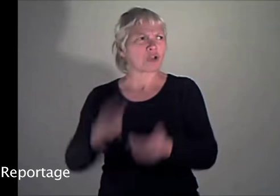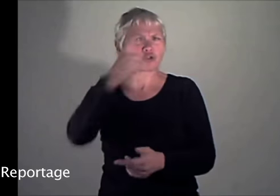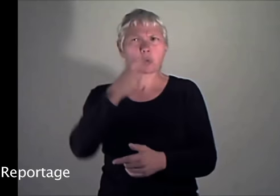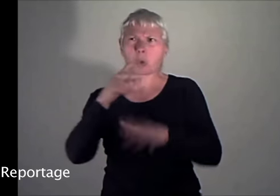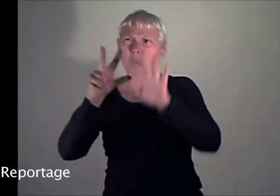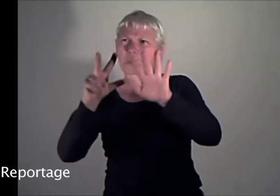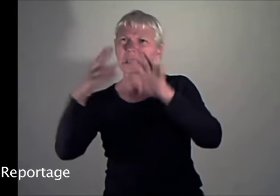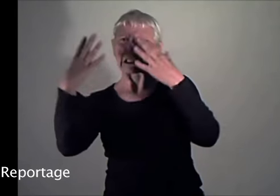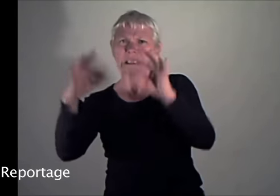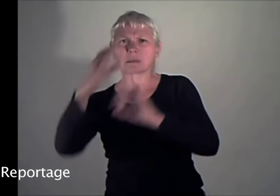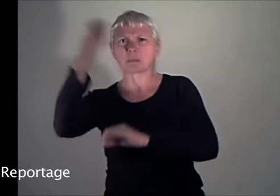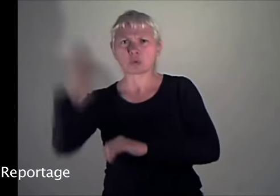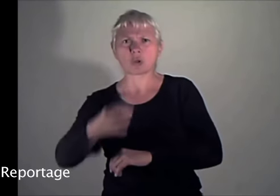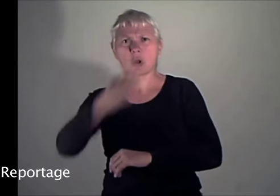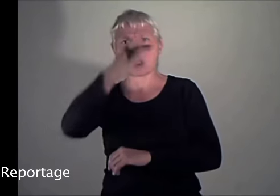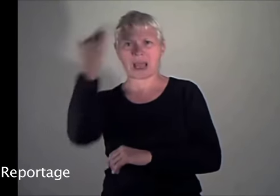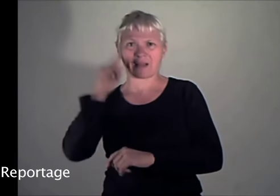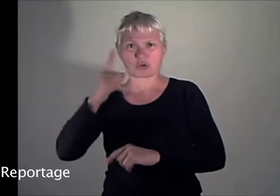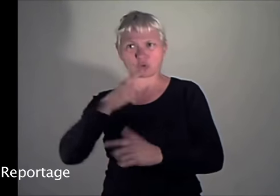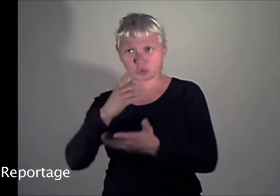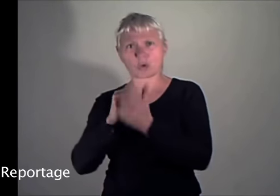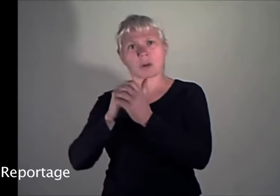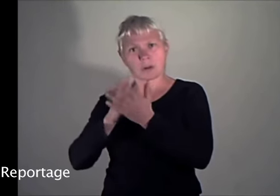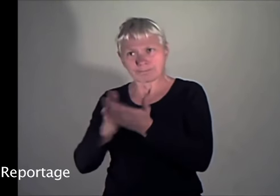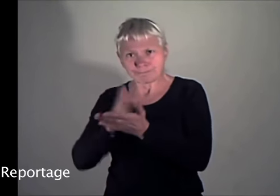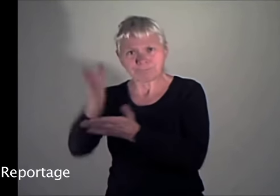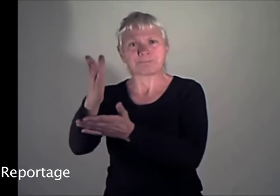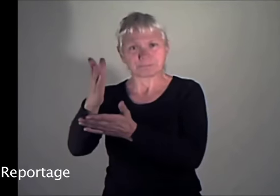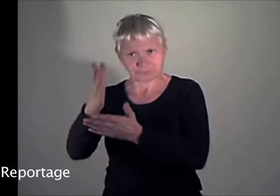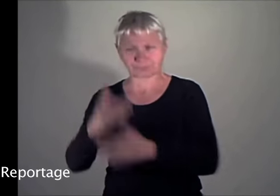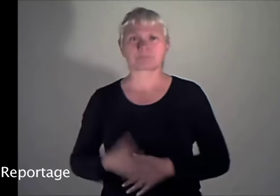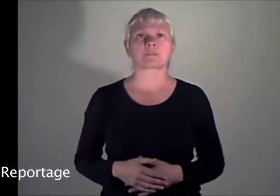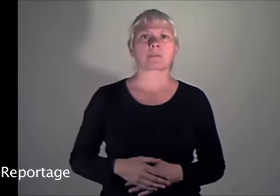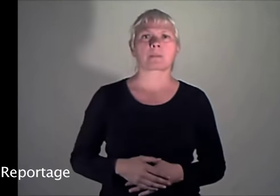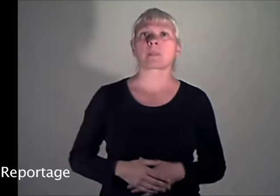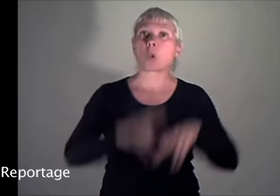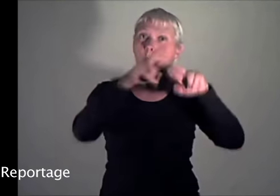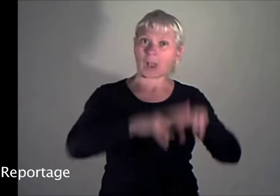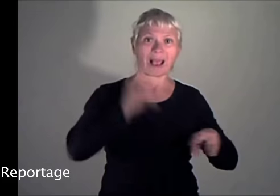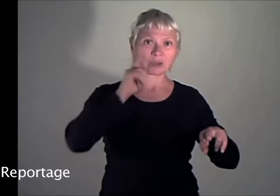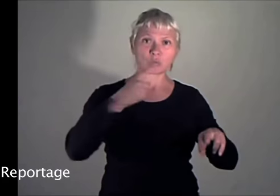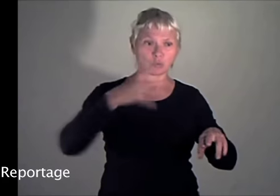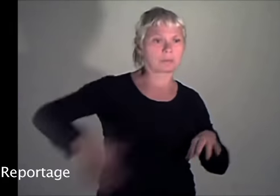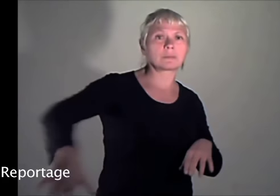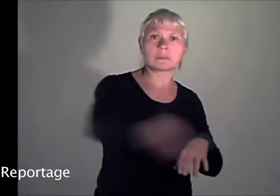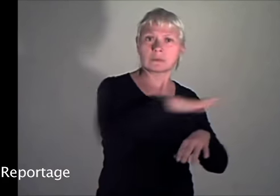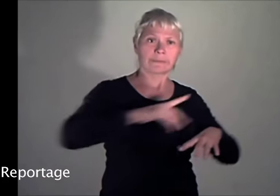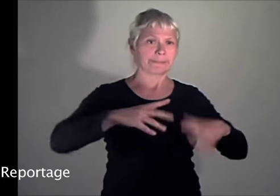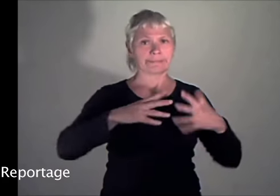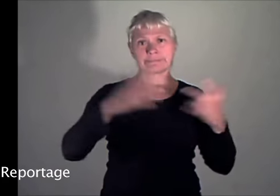8%, 8-10% des élèves sourds qui sont scolarisés en langue des signes. Donc tout le reste